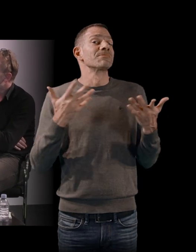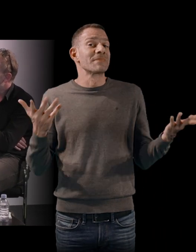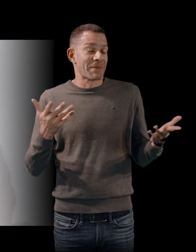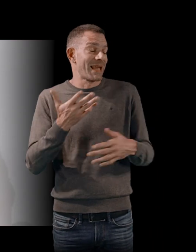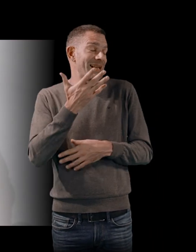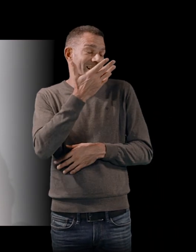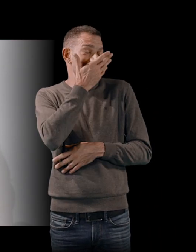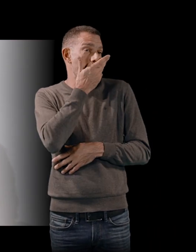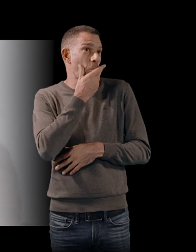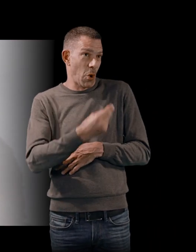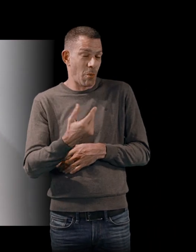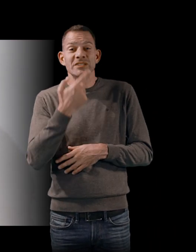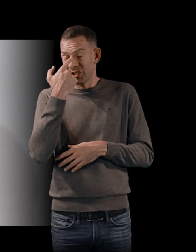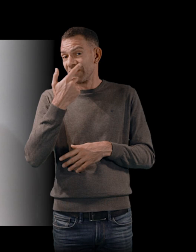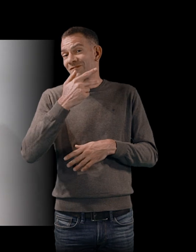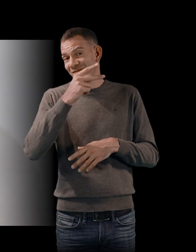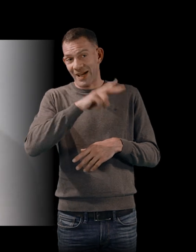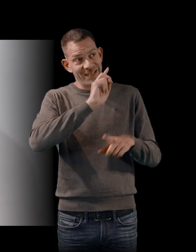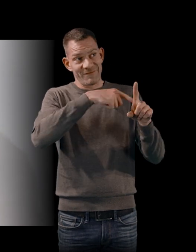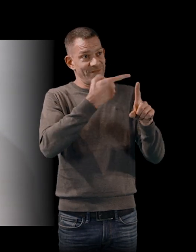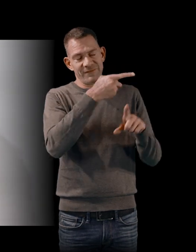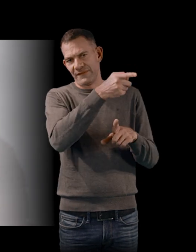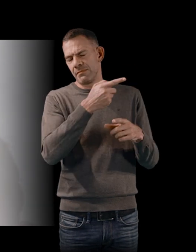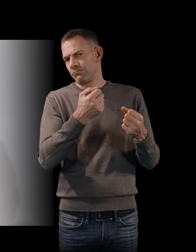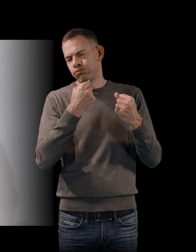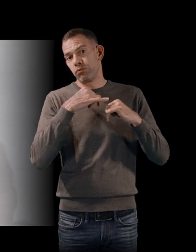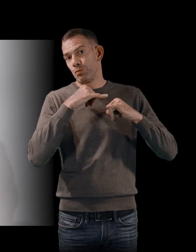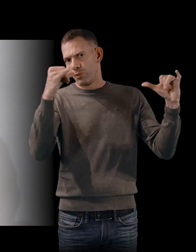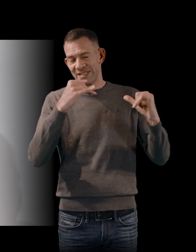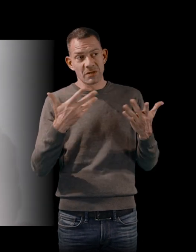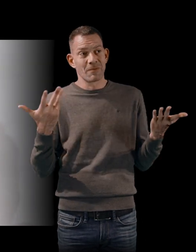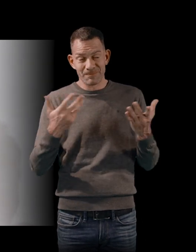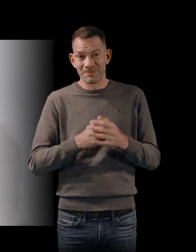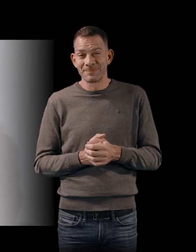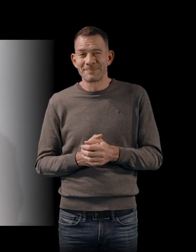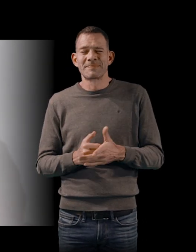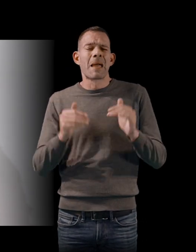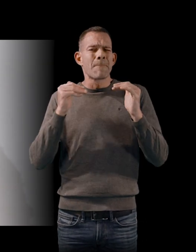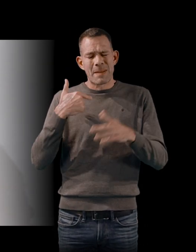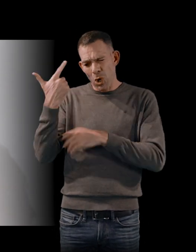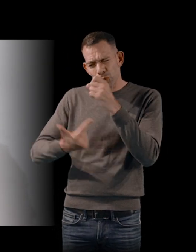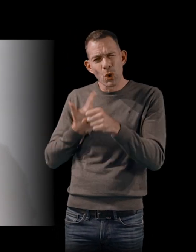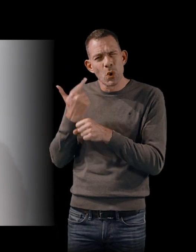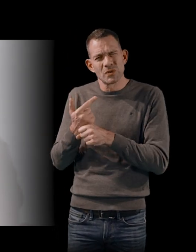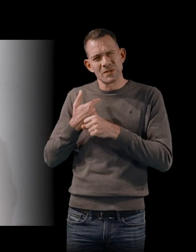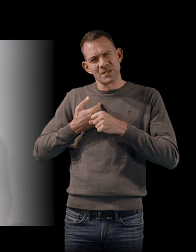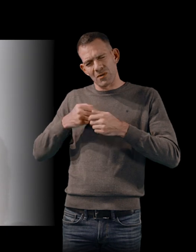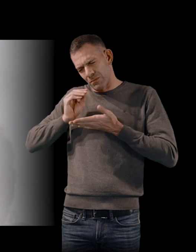pense que ce film est vraiment une oeuvre très forte, c'est que, bien que j'ai passé deux ans à écrire dessus, à essayer de le